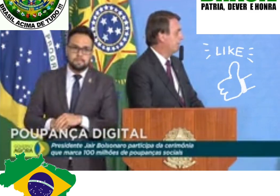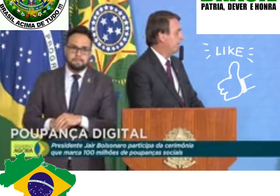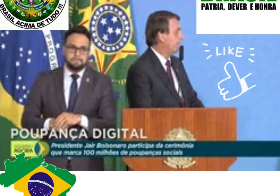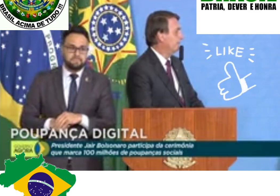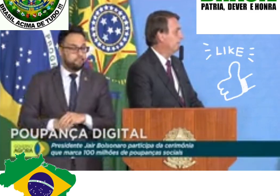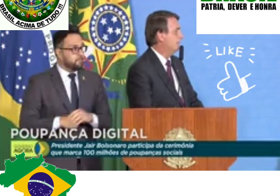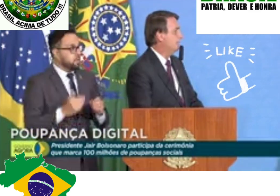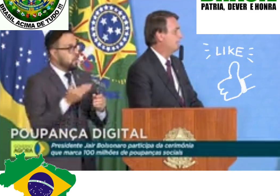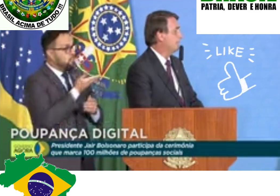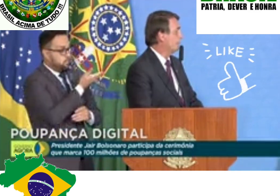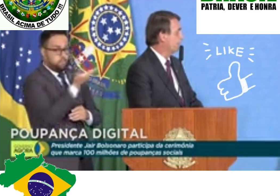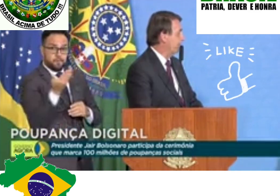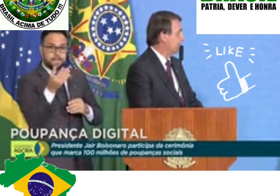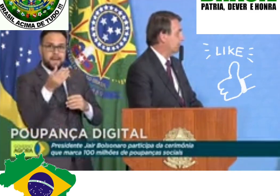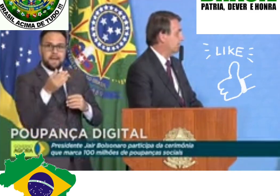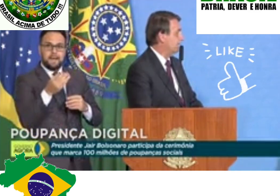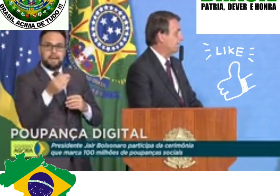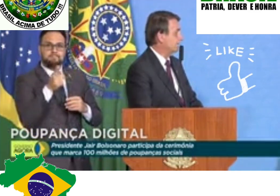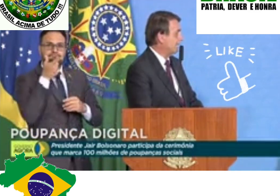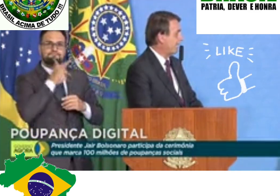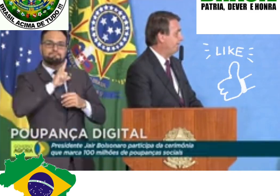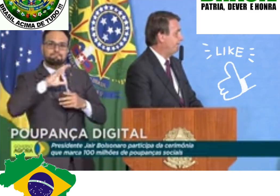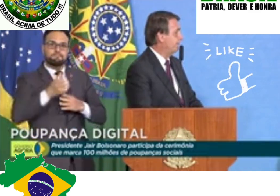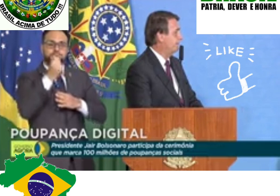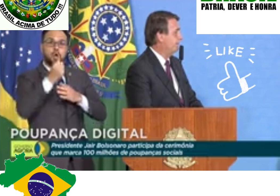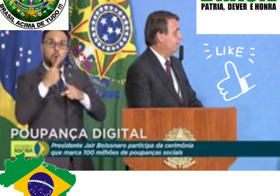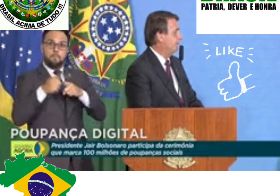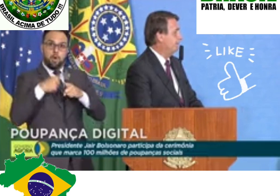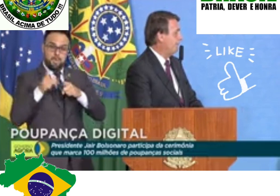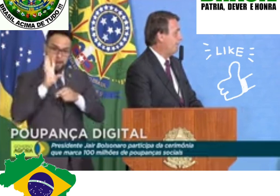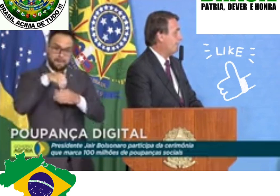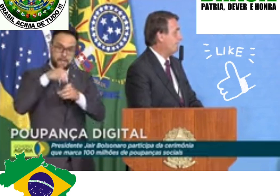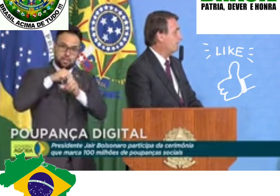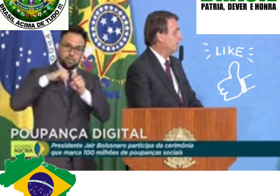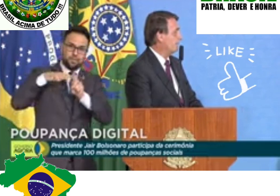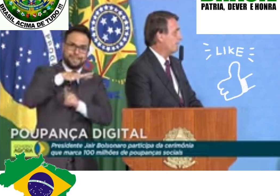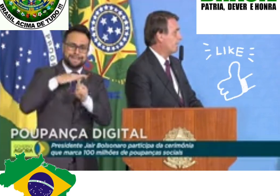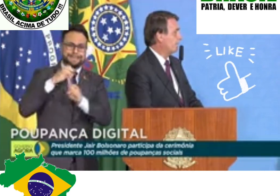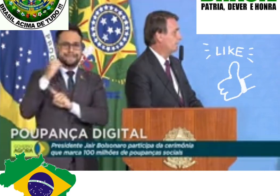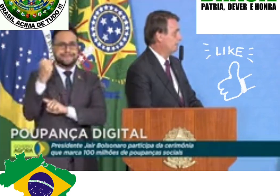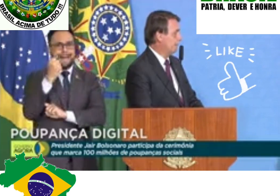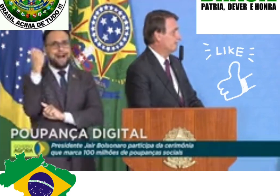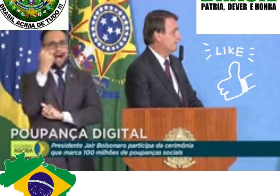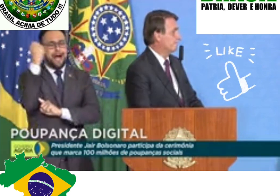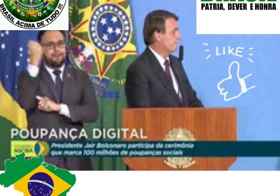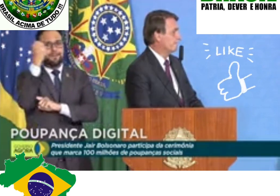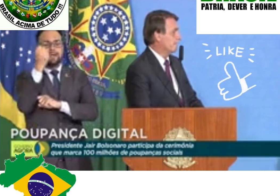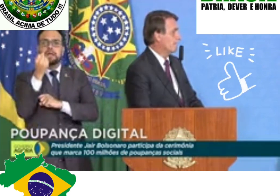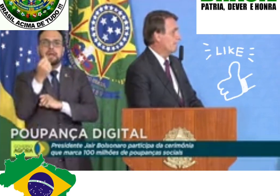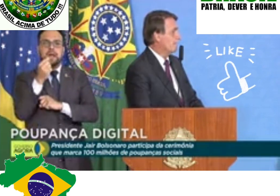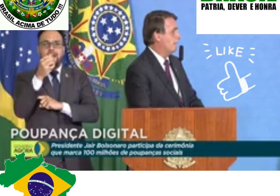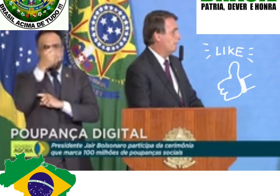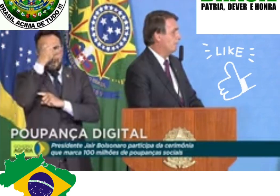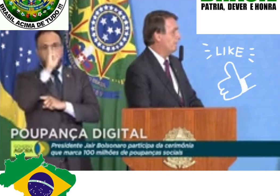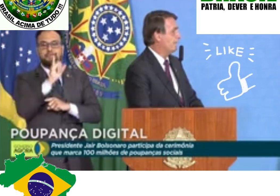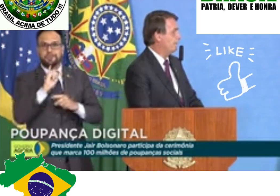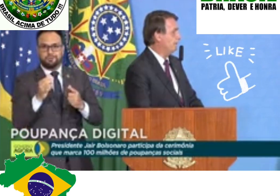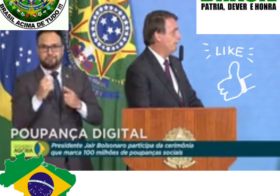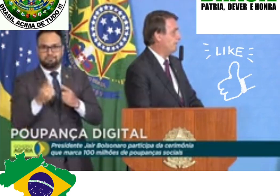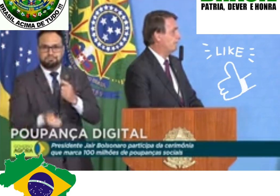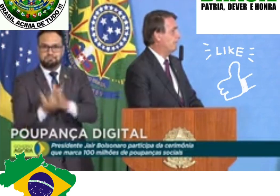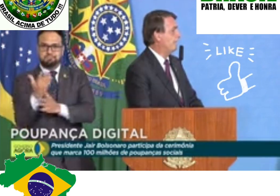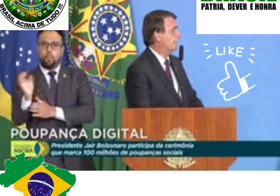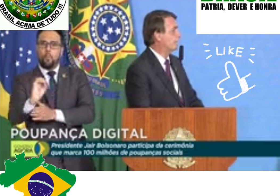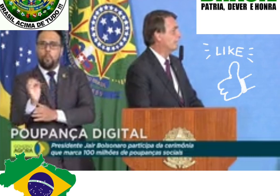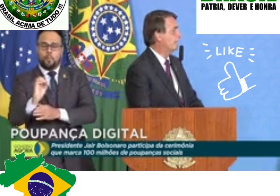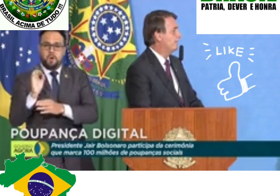senhores evitaram que problemas sociais graves viessem a acontecer no Brasil. Alguns sabiam